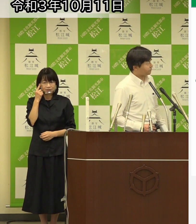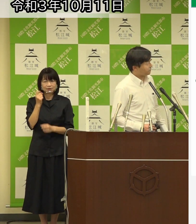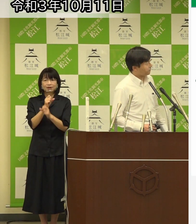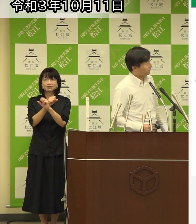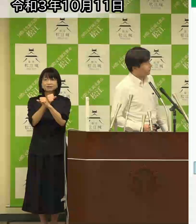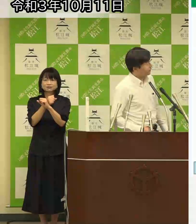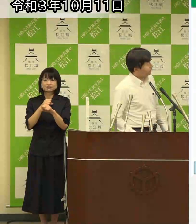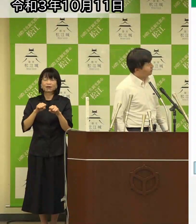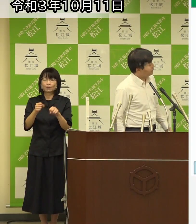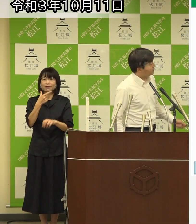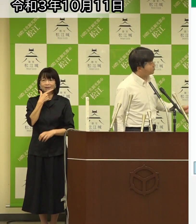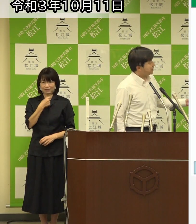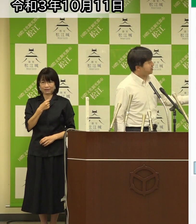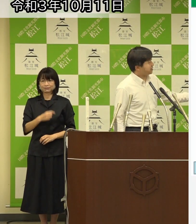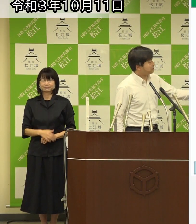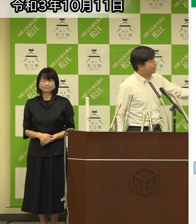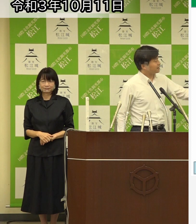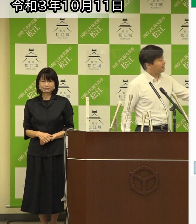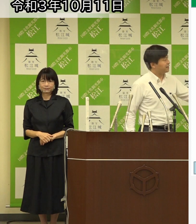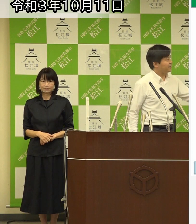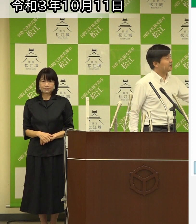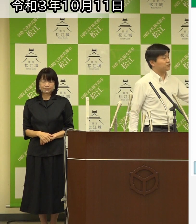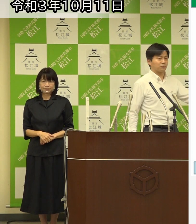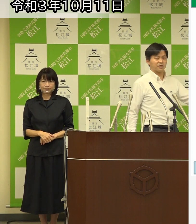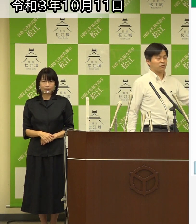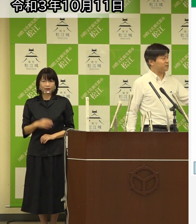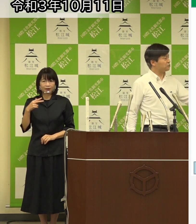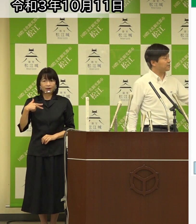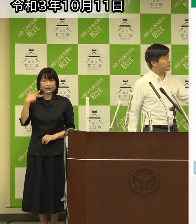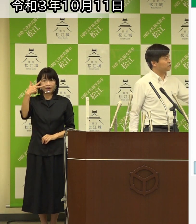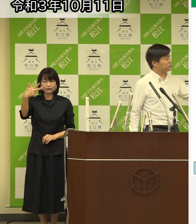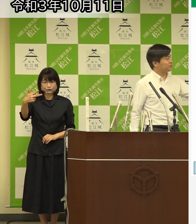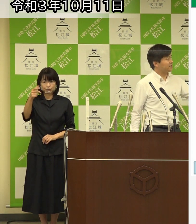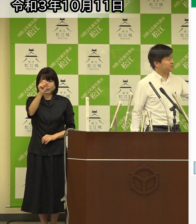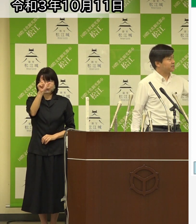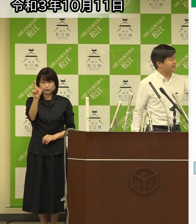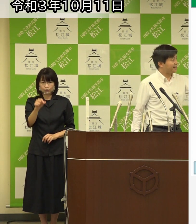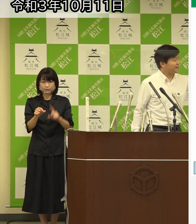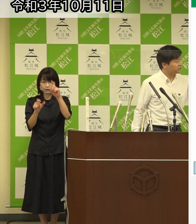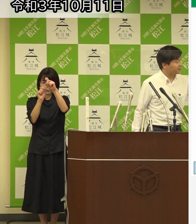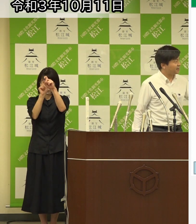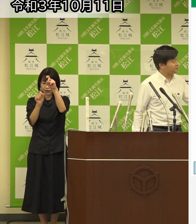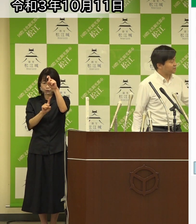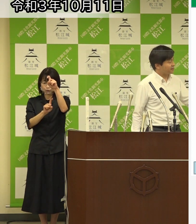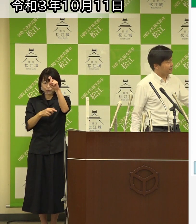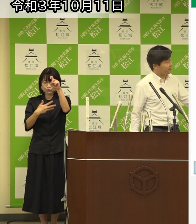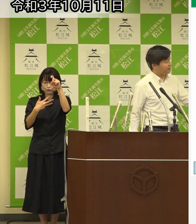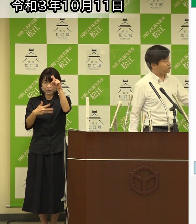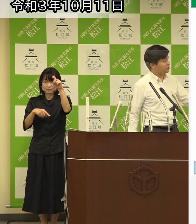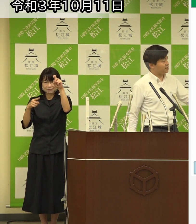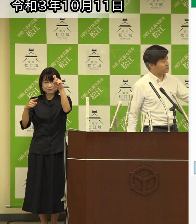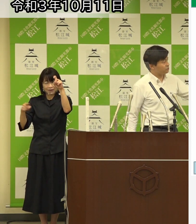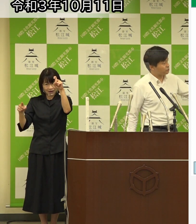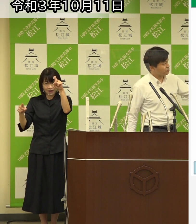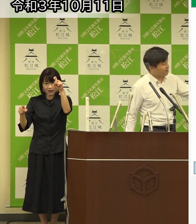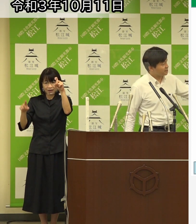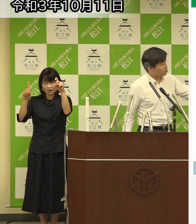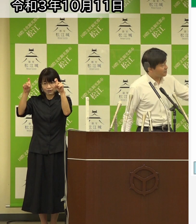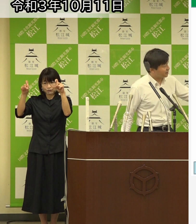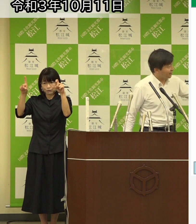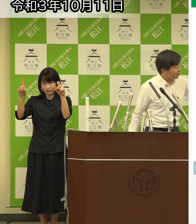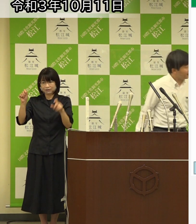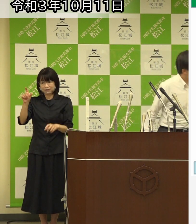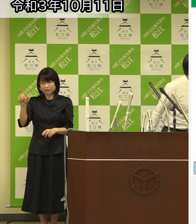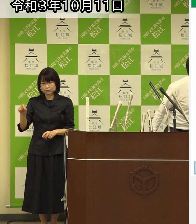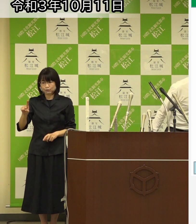ます。具体的には来週の月曜日10月の18日から約1ヶ月にわたって11月の13